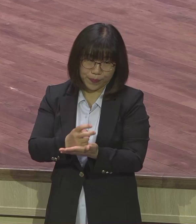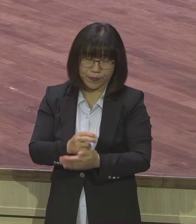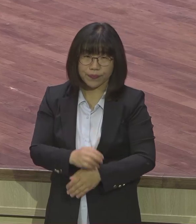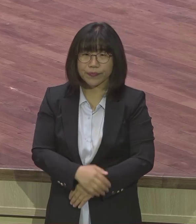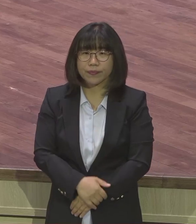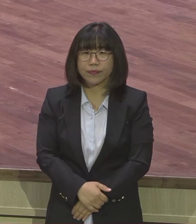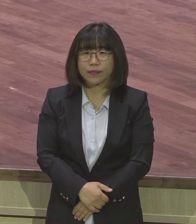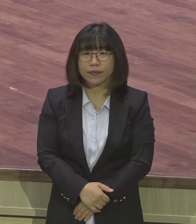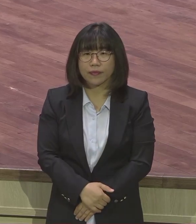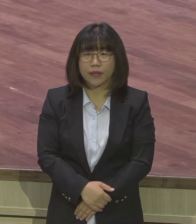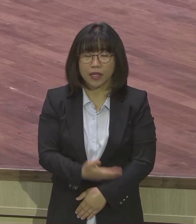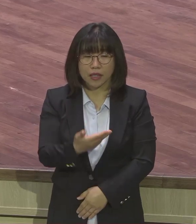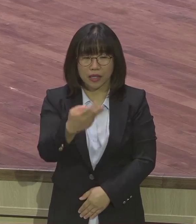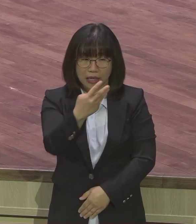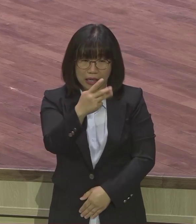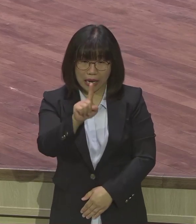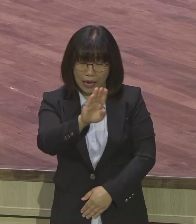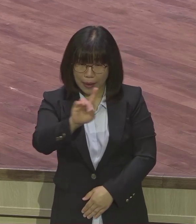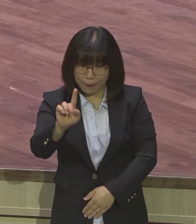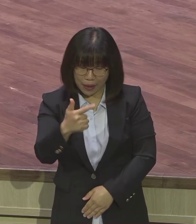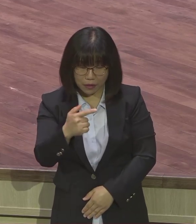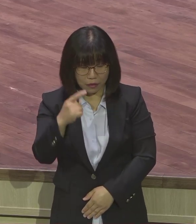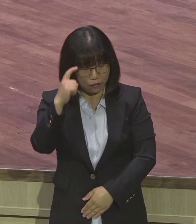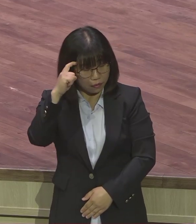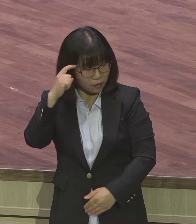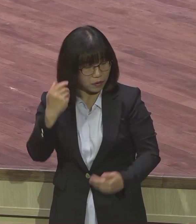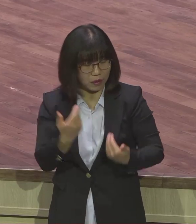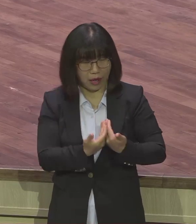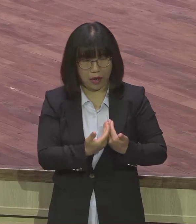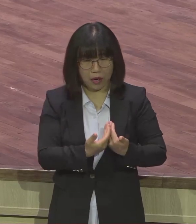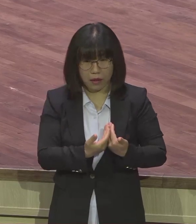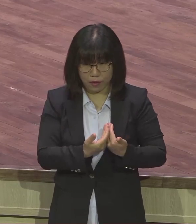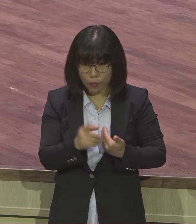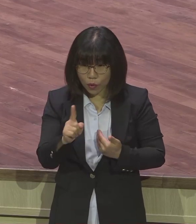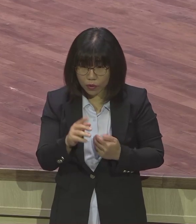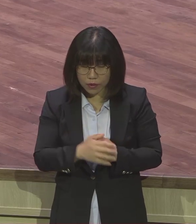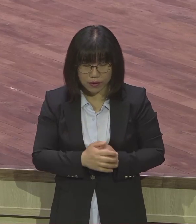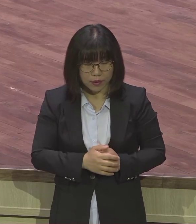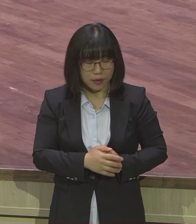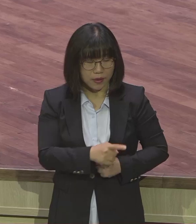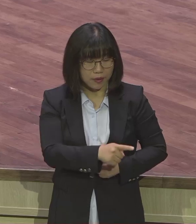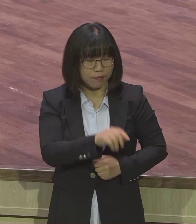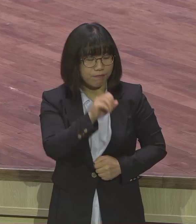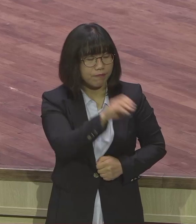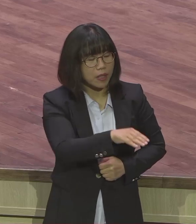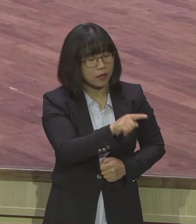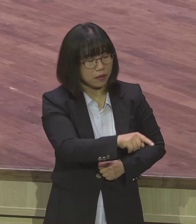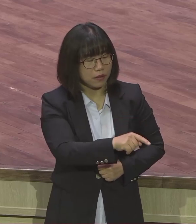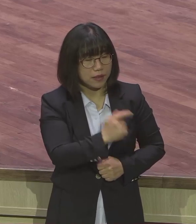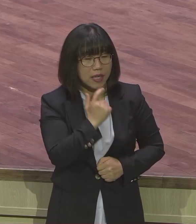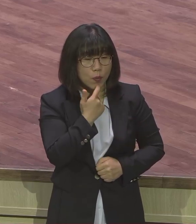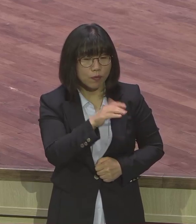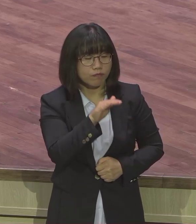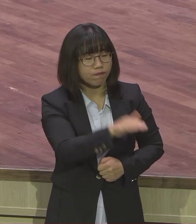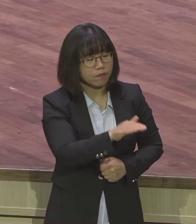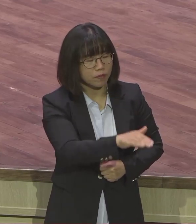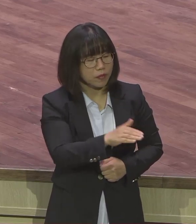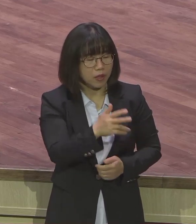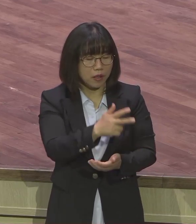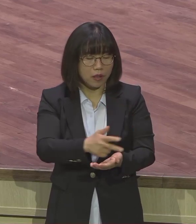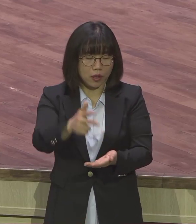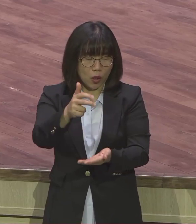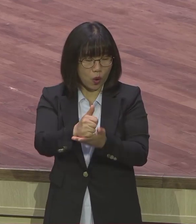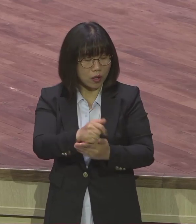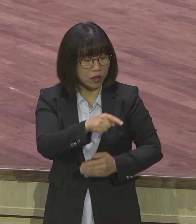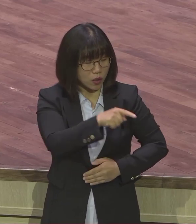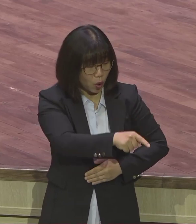그런데 라반의 생각은 완전히 달라서 27절입니다. 라반이 그에게 이르되 여호와께서 너로 말미암아